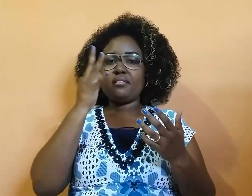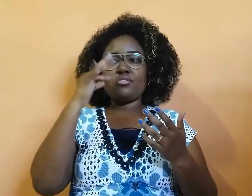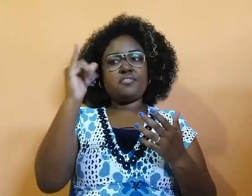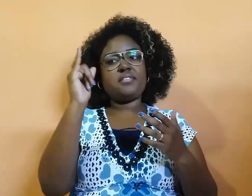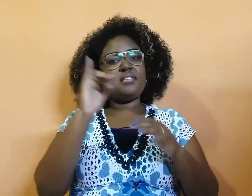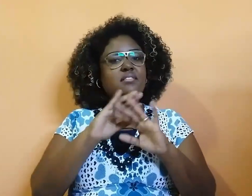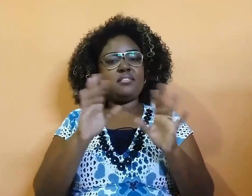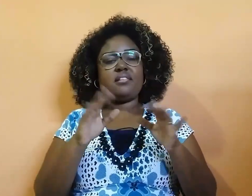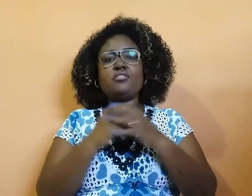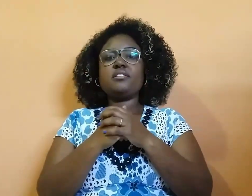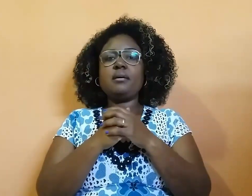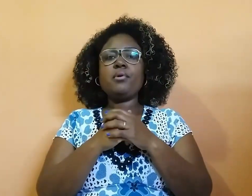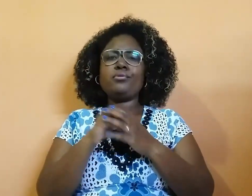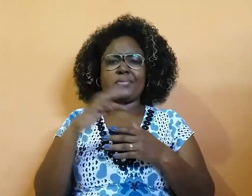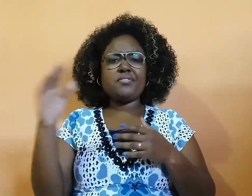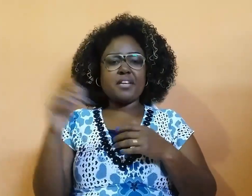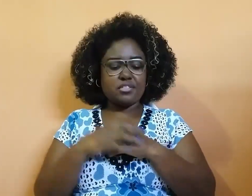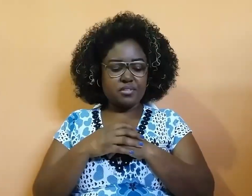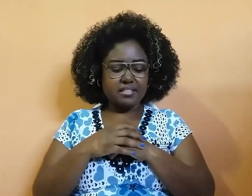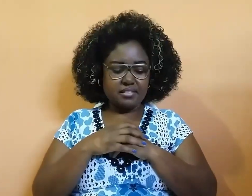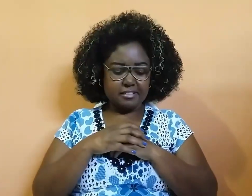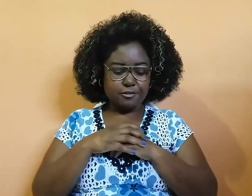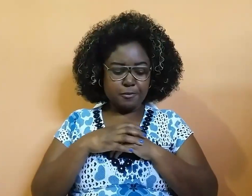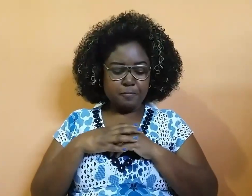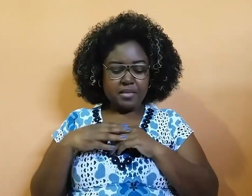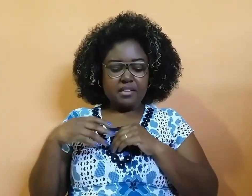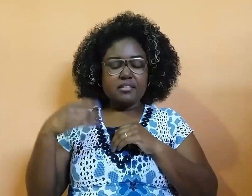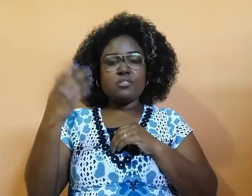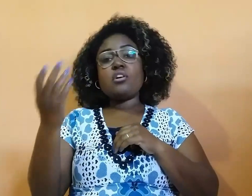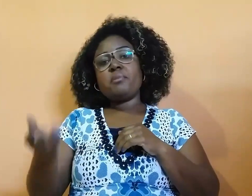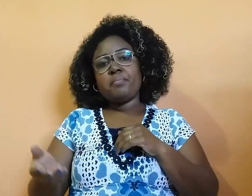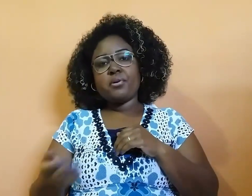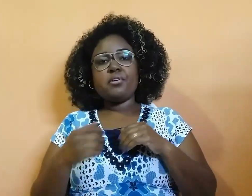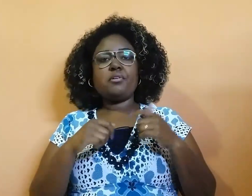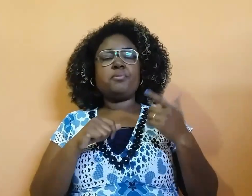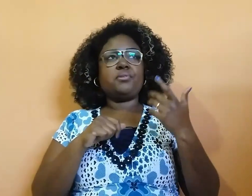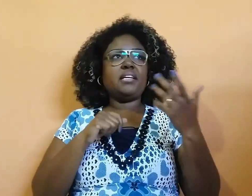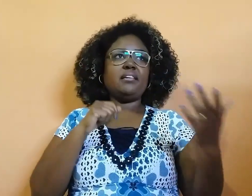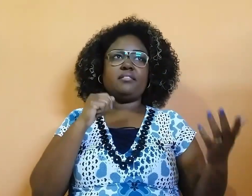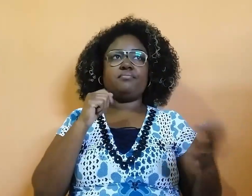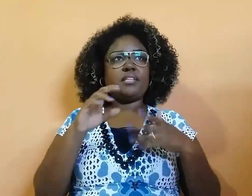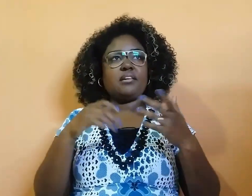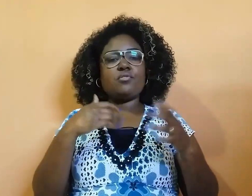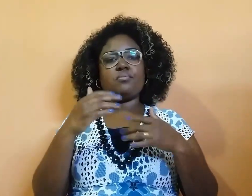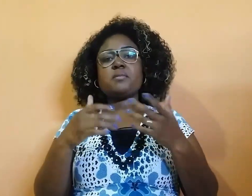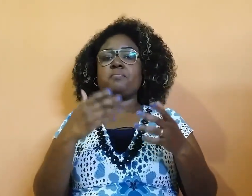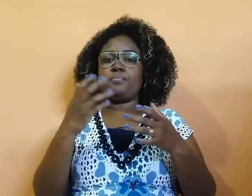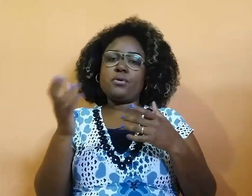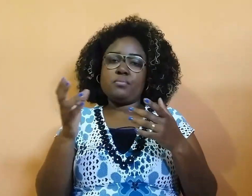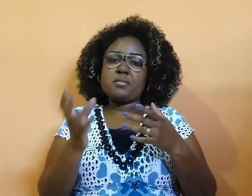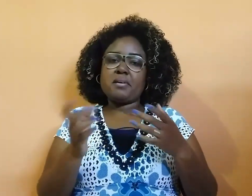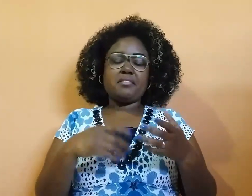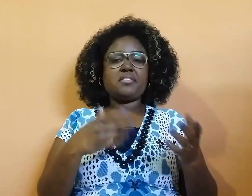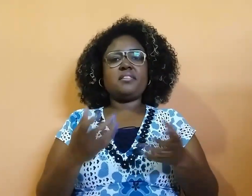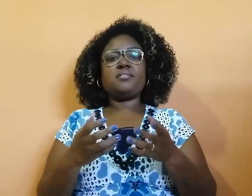mim não só fazer esse sinal já está bom já ficar soletrando então o nome próprio é tem algumas com algumas palavras que